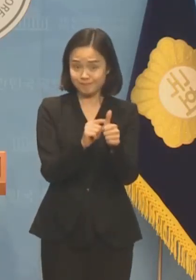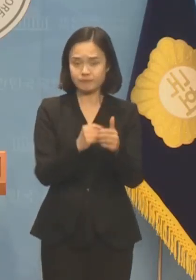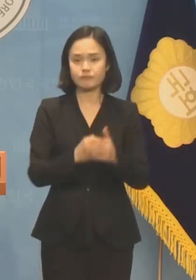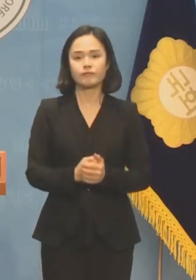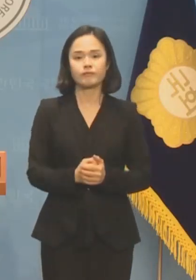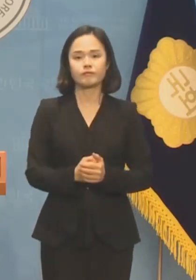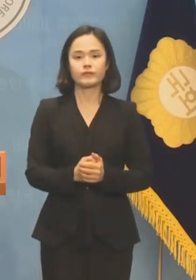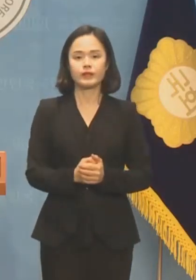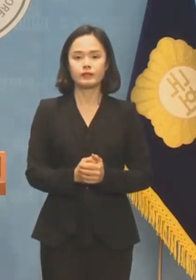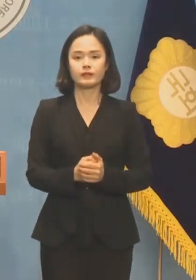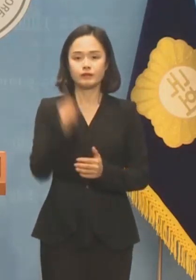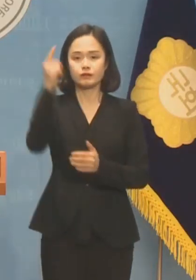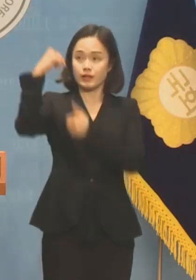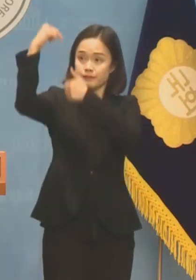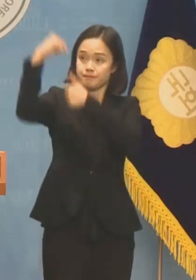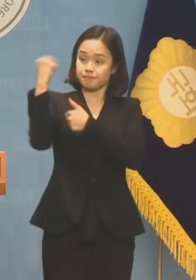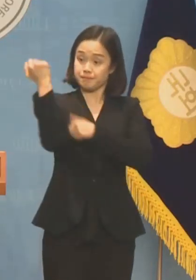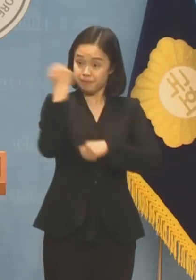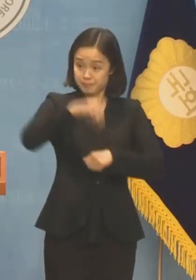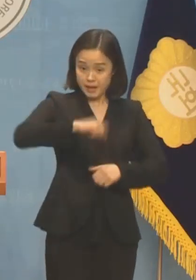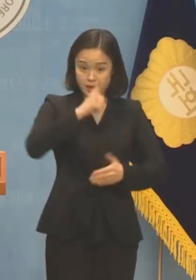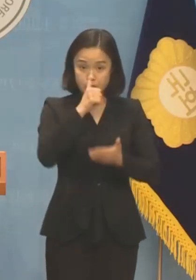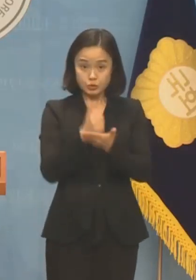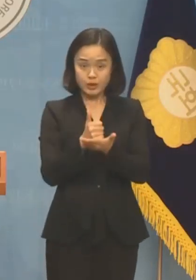대해 무죄를 선고했습니다.